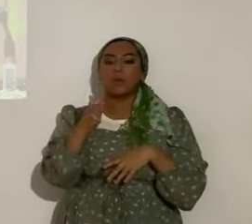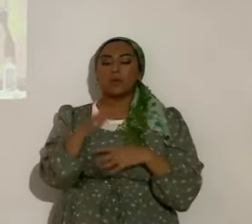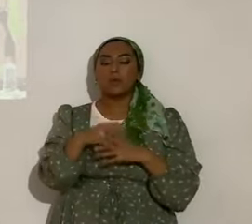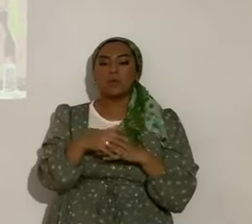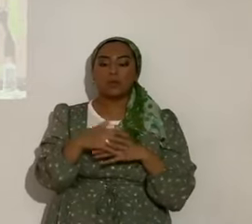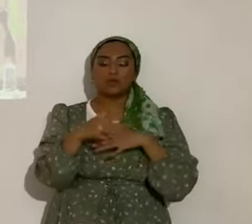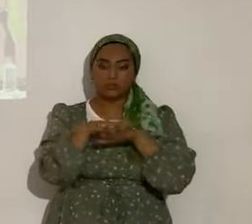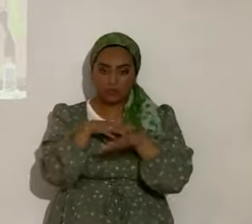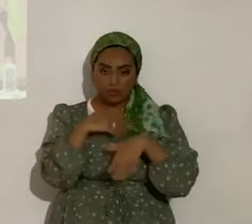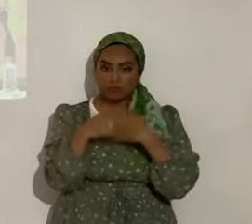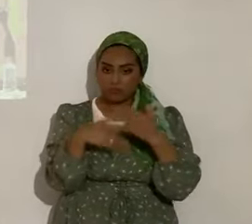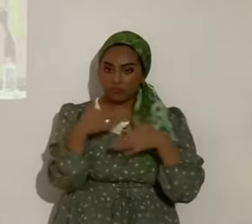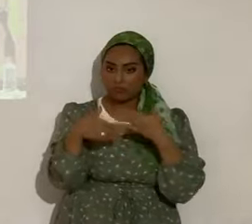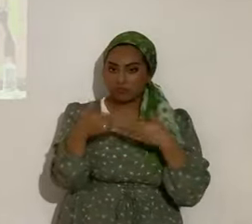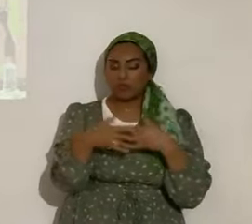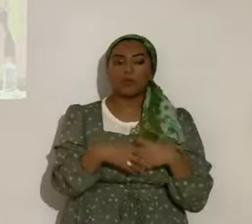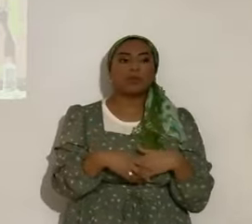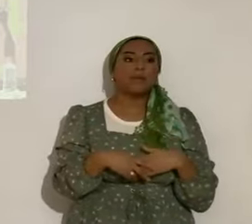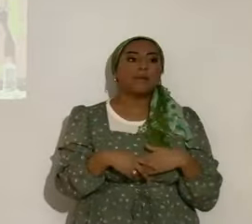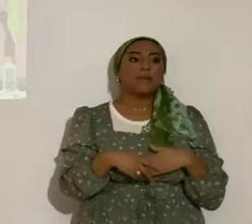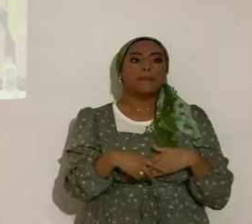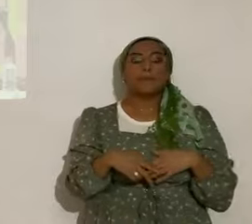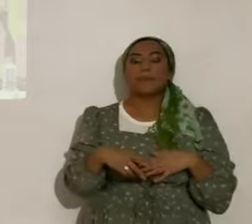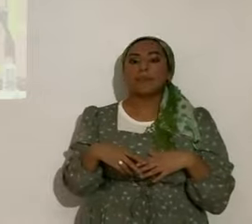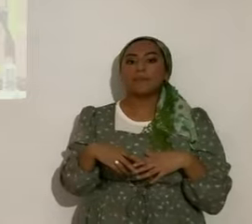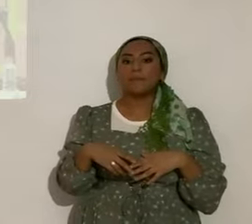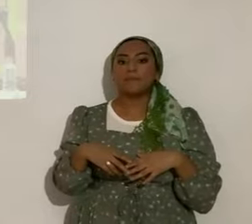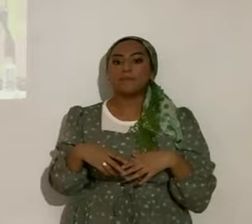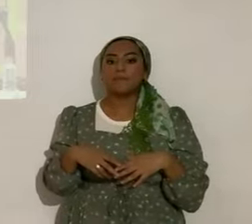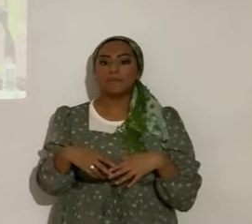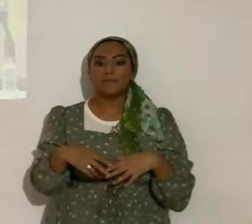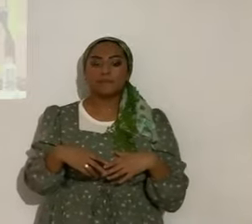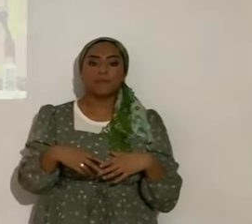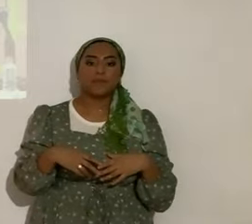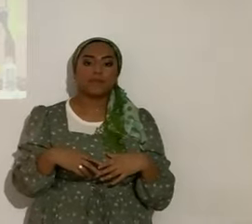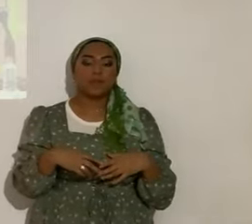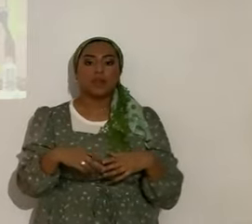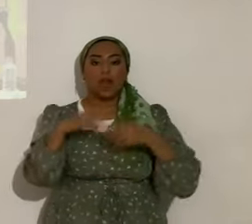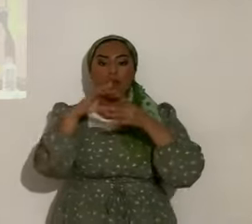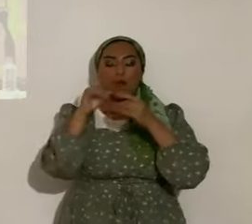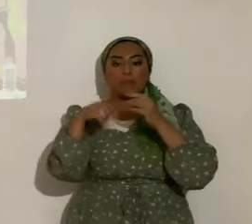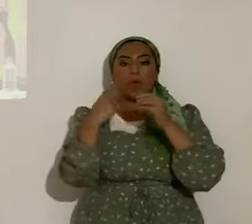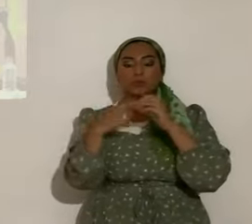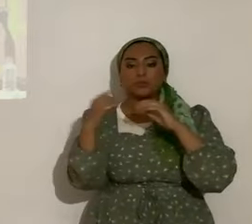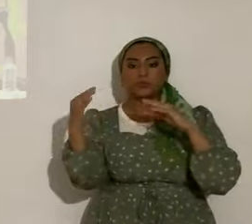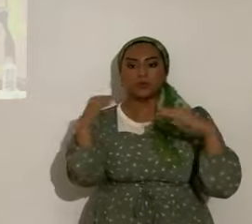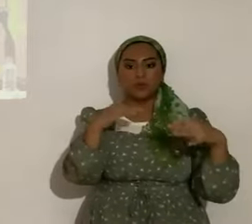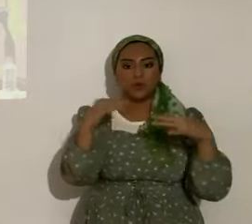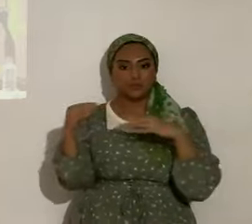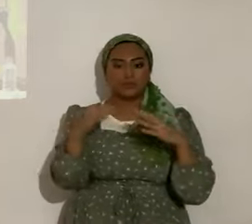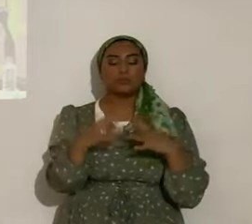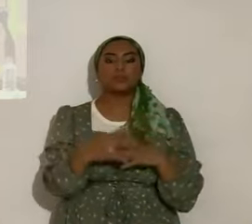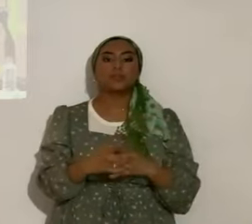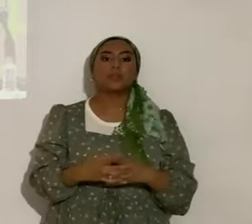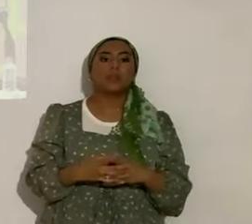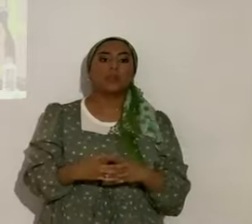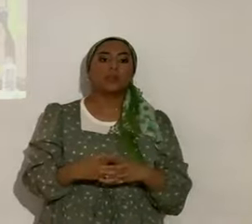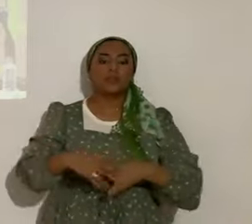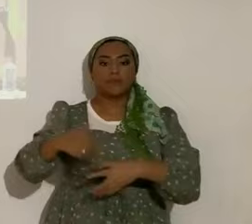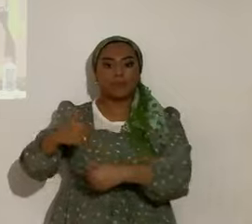Me voy a ir con calma. A campo abierto, repito, a campo abierto,